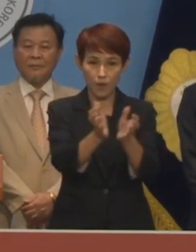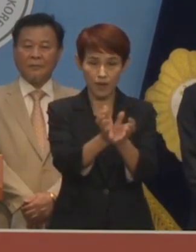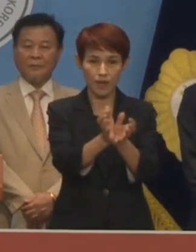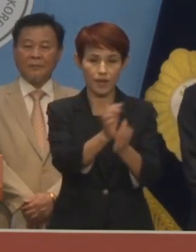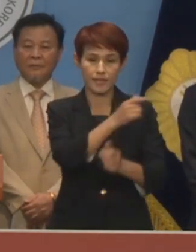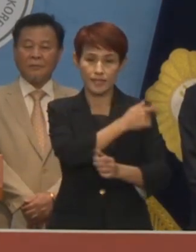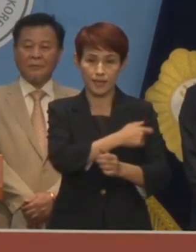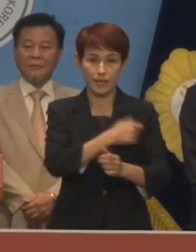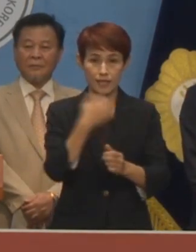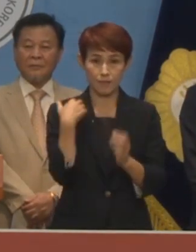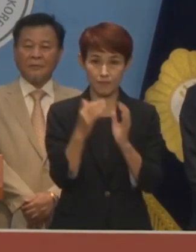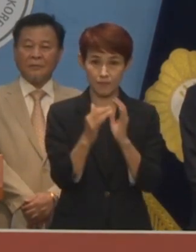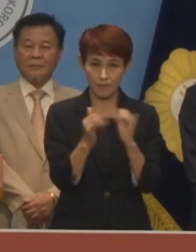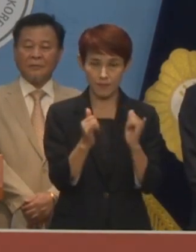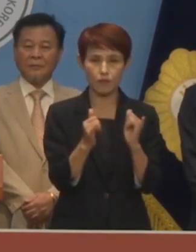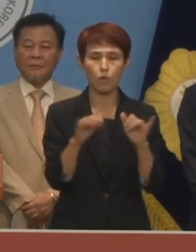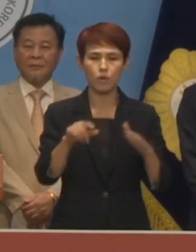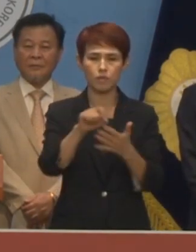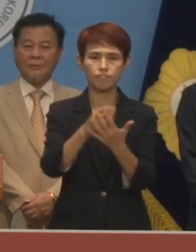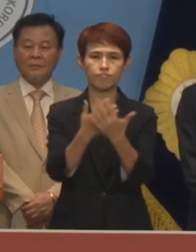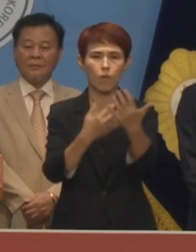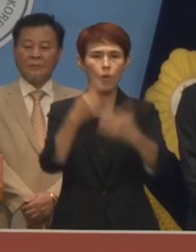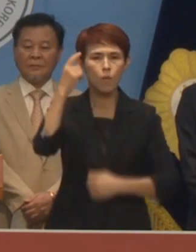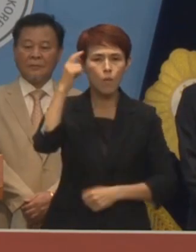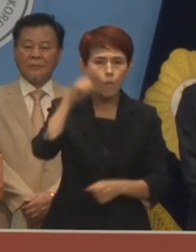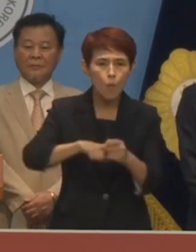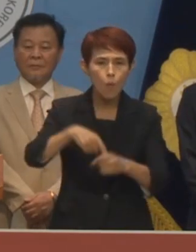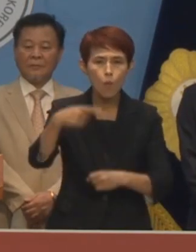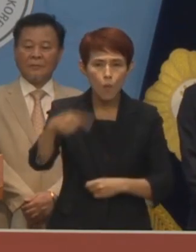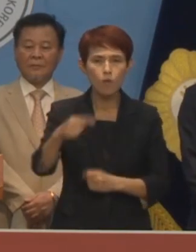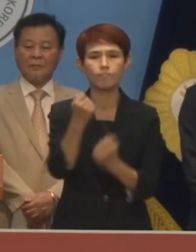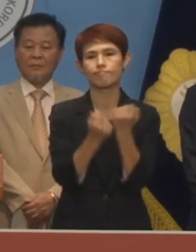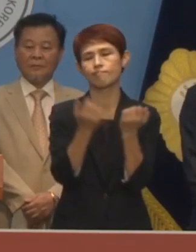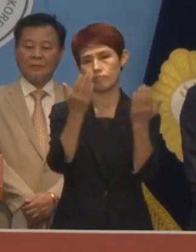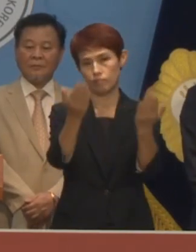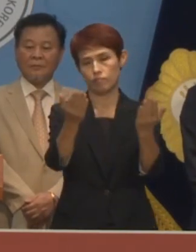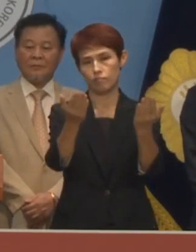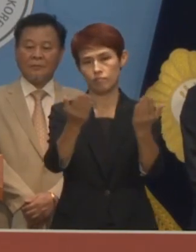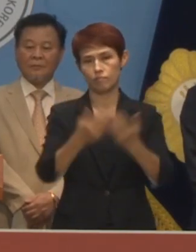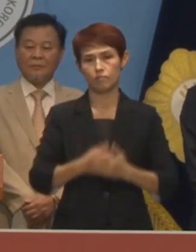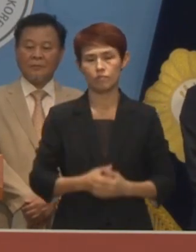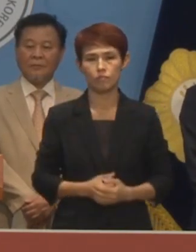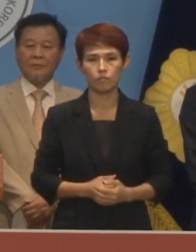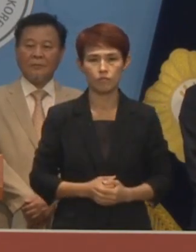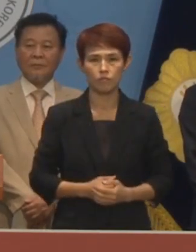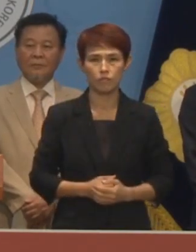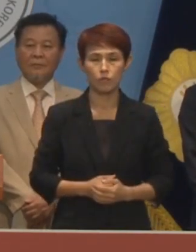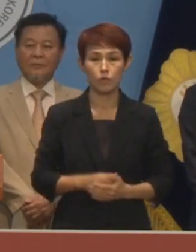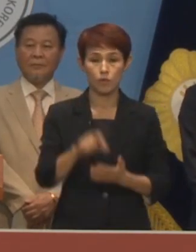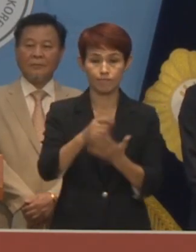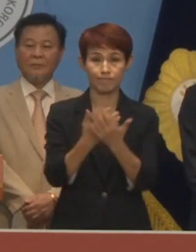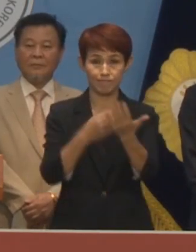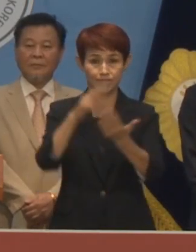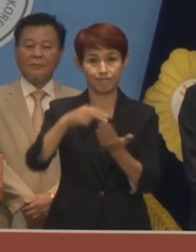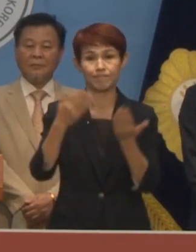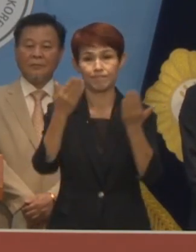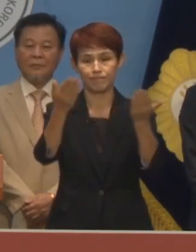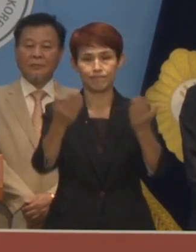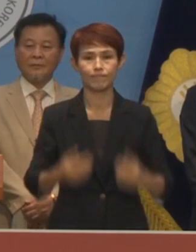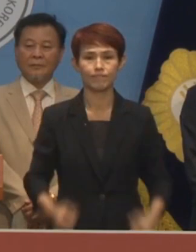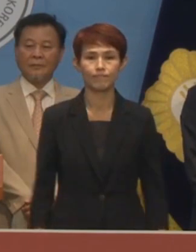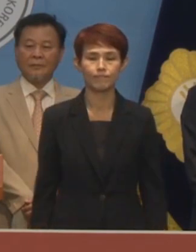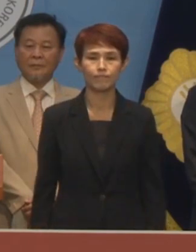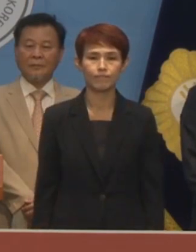이 기자회견 취지에 대한 말씀을 듣고 조소환 기념사업회 조인래 이사장의 회견문 낭독으로 진행하도록 하겠습니다.